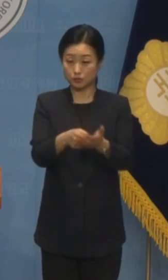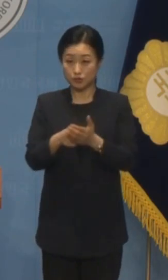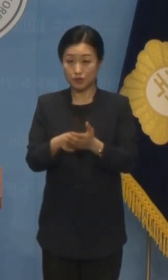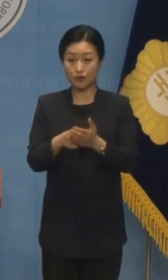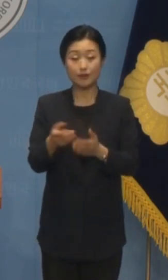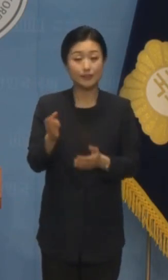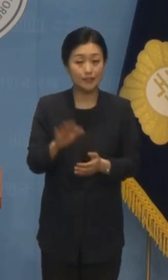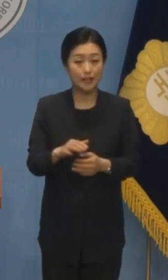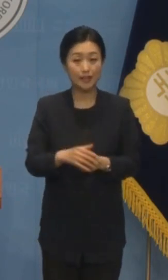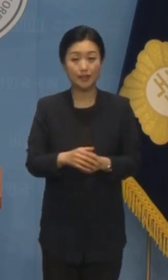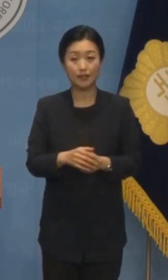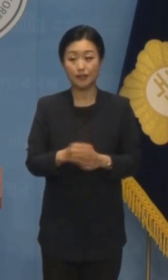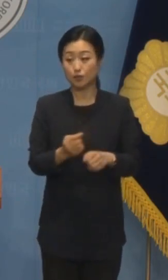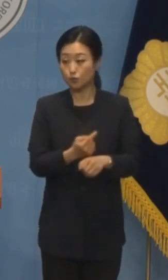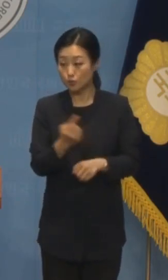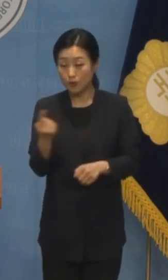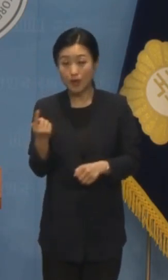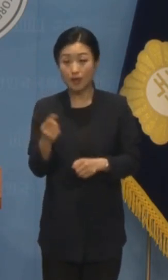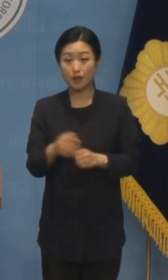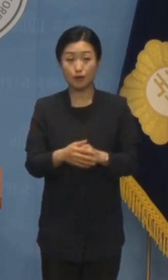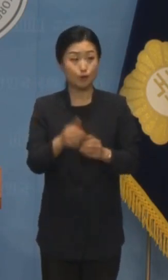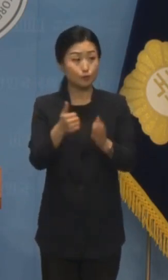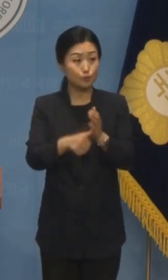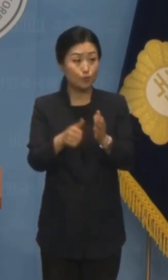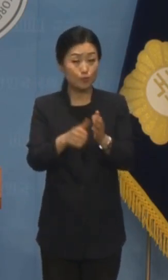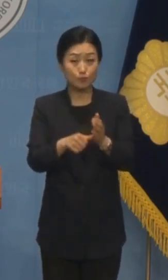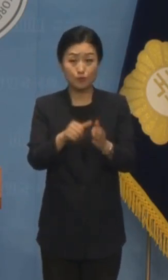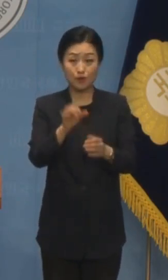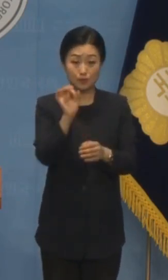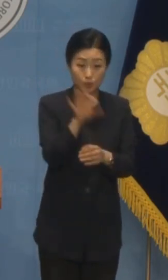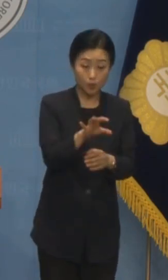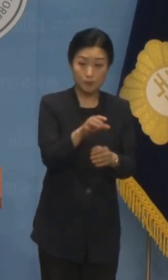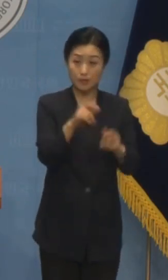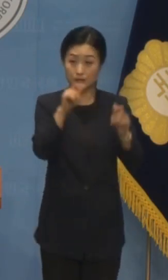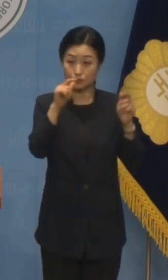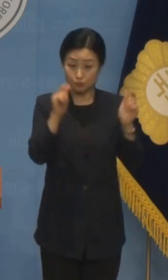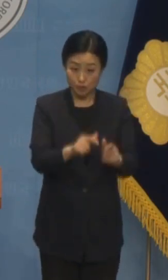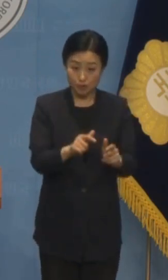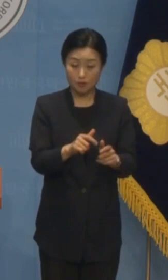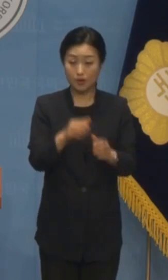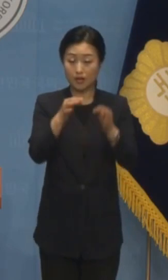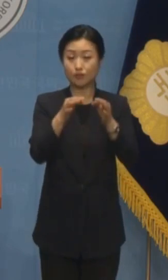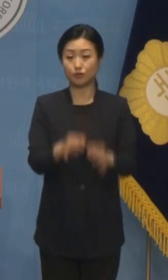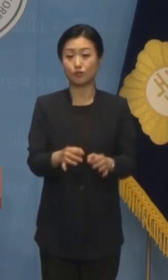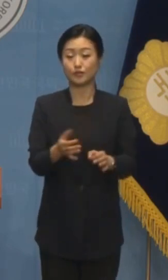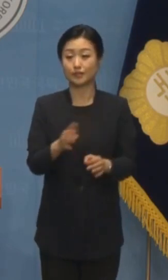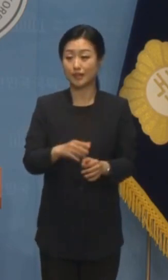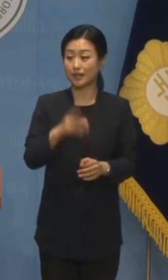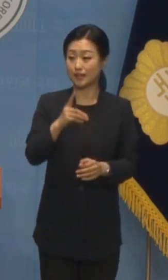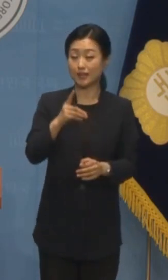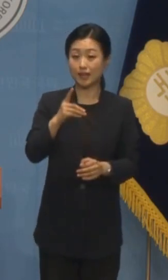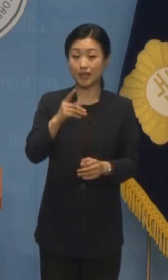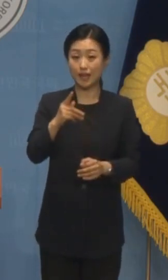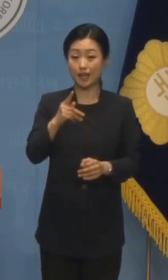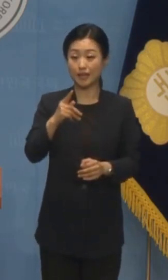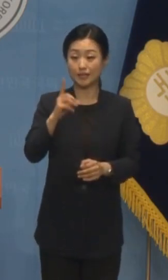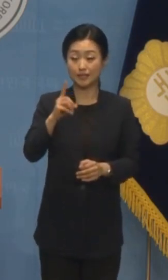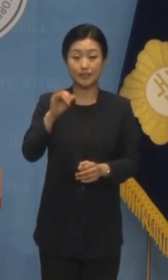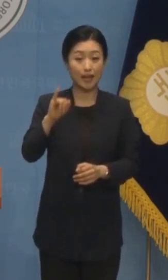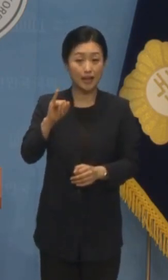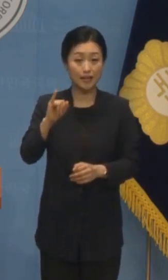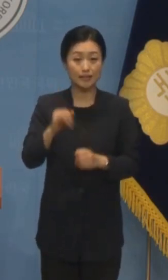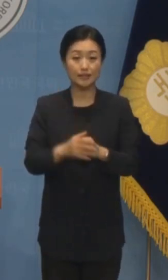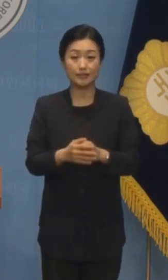정책인데요. 다른 요인이 불변인데 소비가 줄면 당연히 가격은 떨어지기 마련입니다. 근데 이 KDI는 2020년 재난지원금의